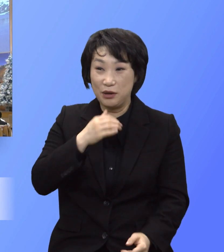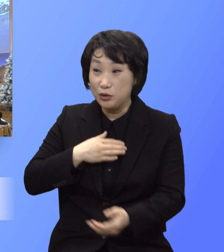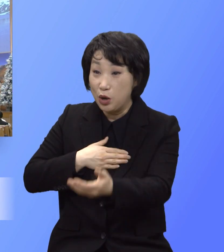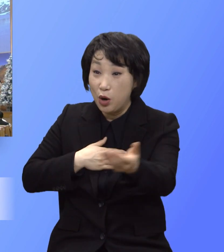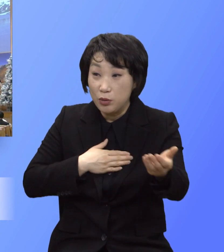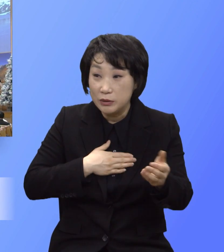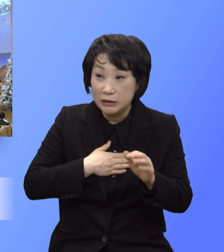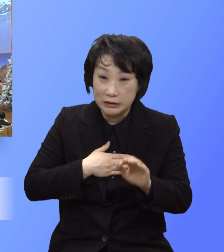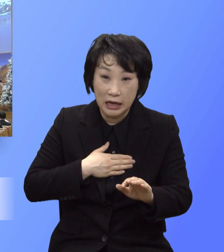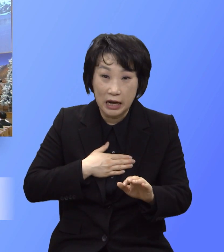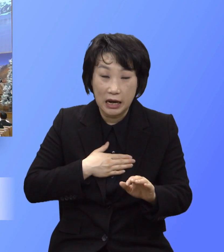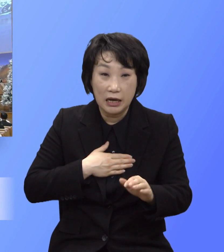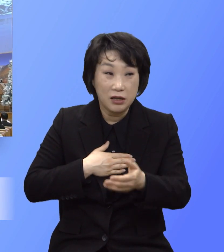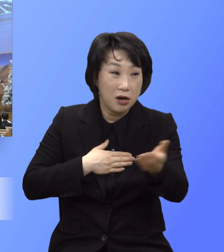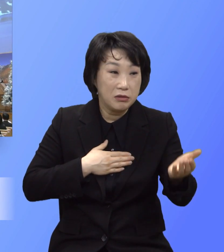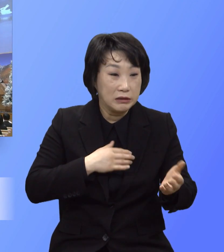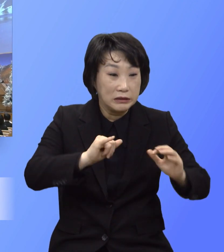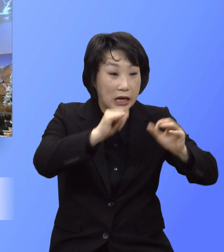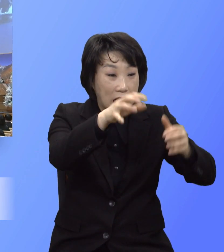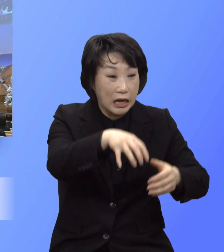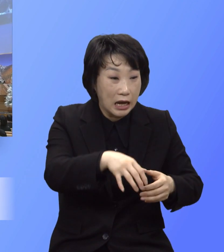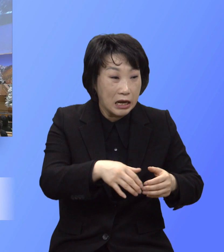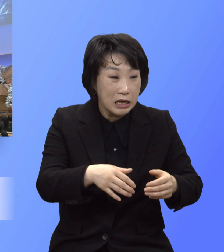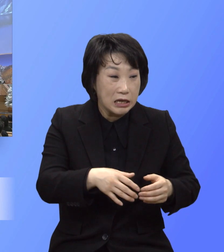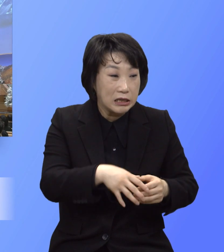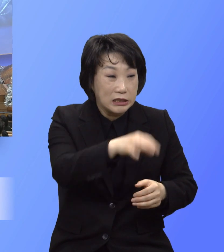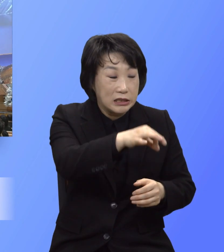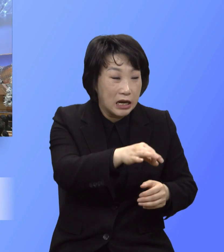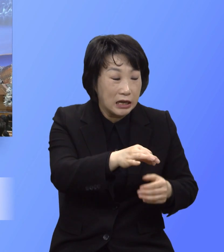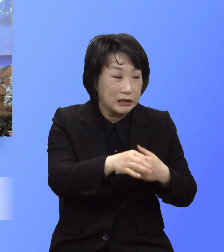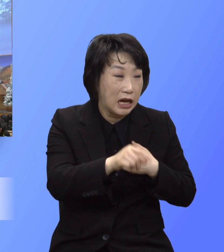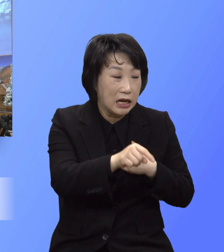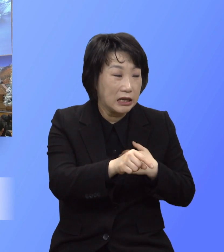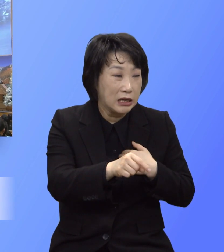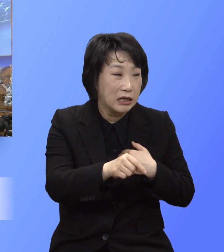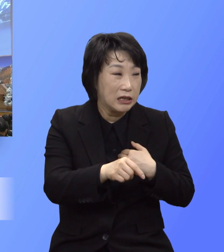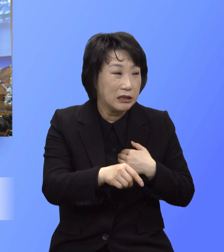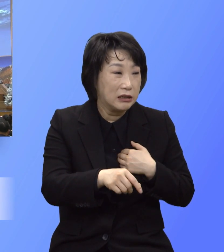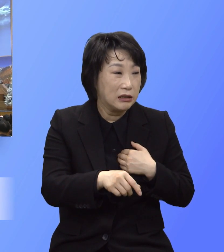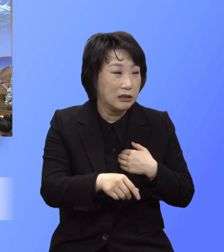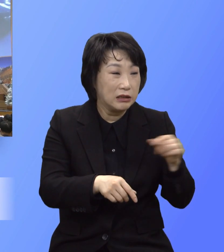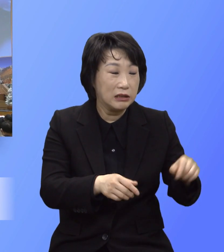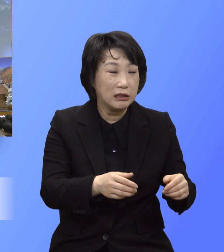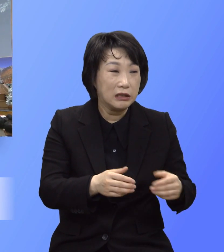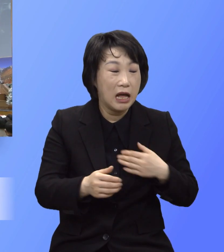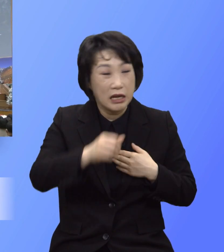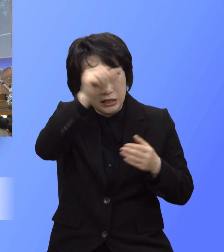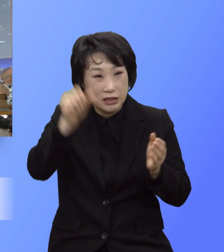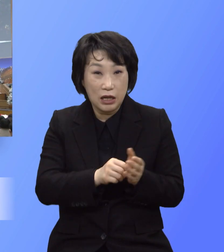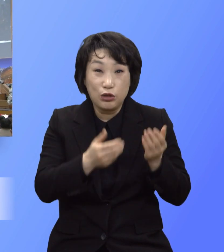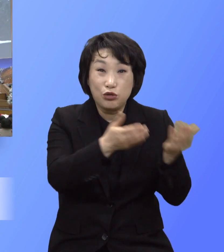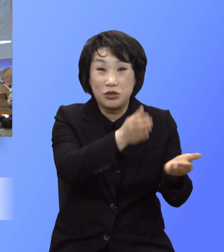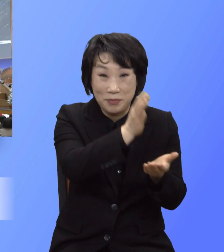여러분은 허접한 세상에 내 육체를 내주지 말고 허접한 세상에 시간을 내주지